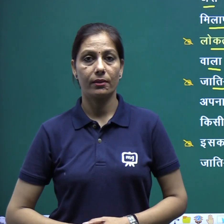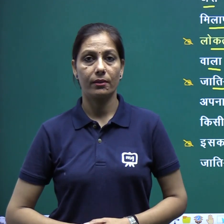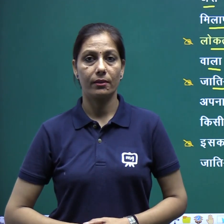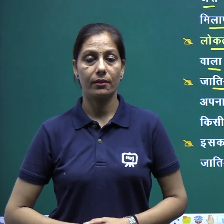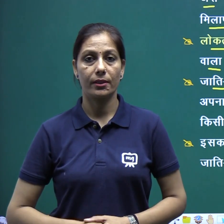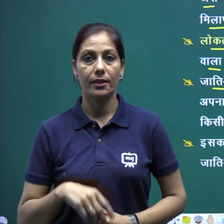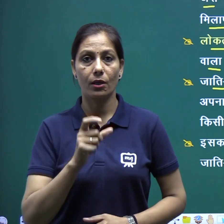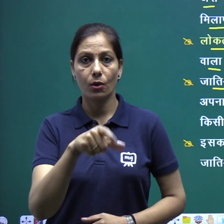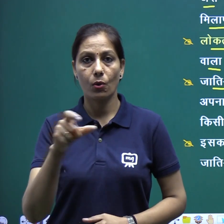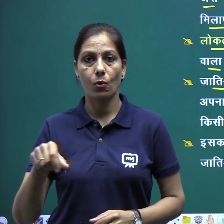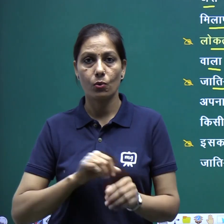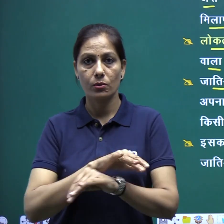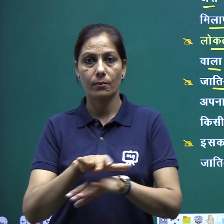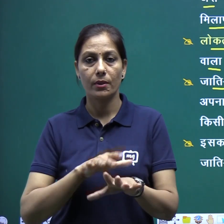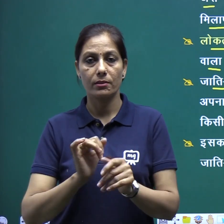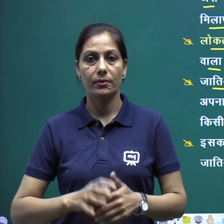समाज में